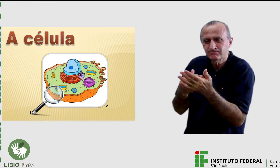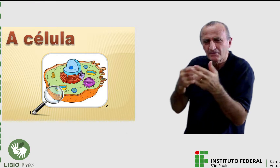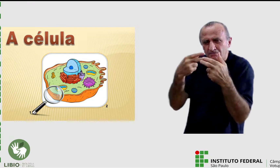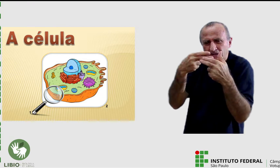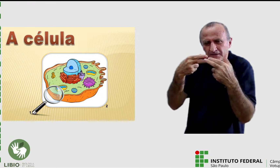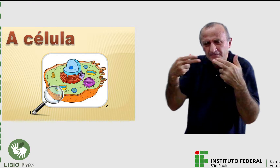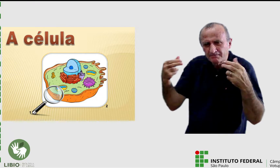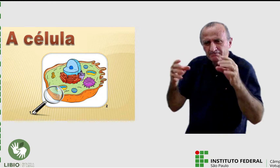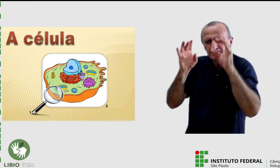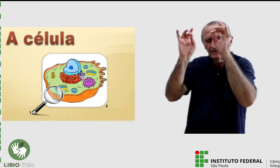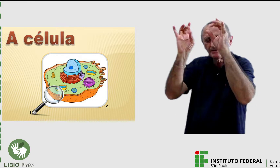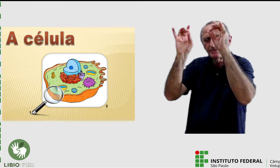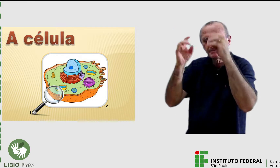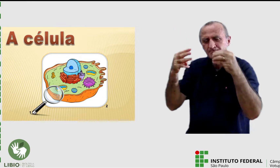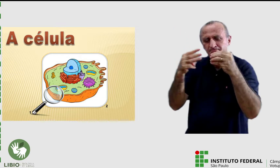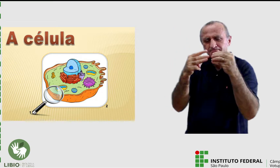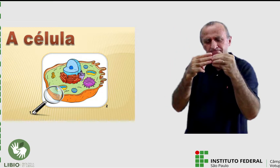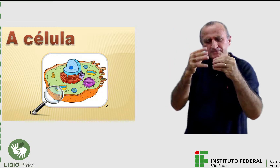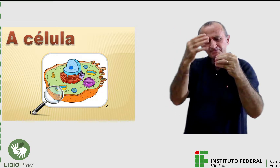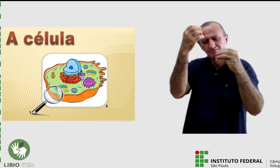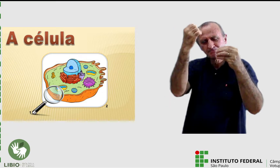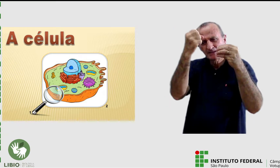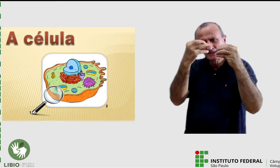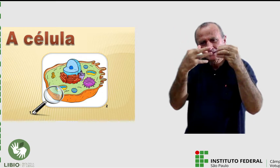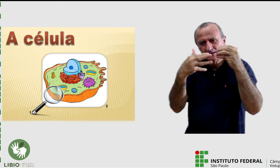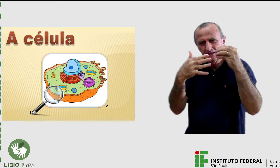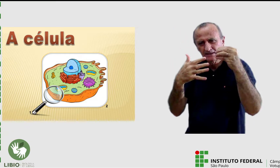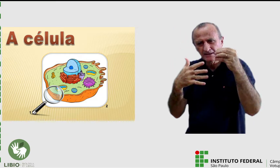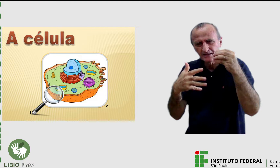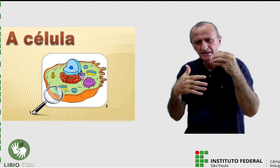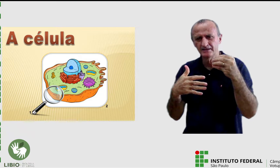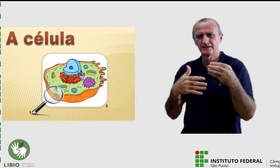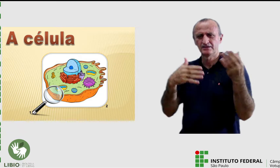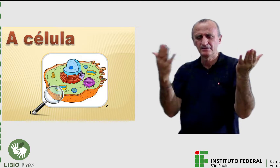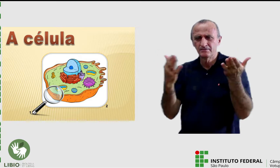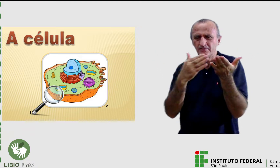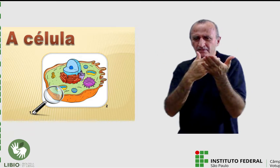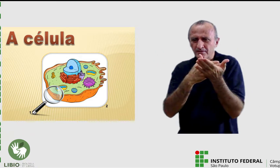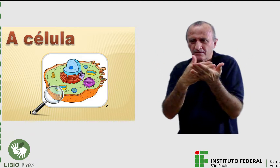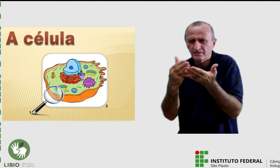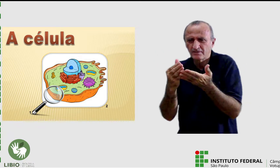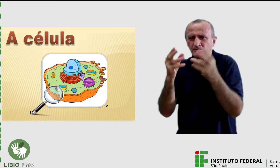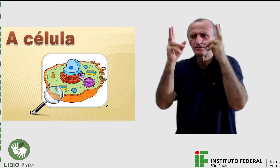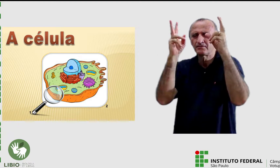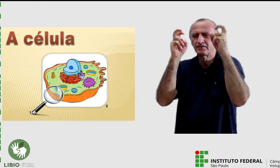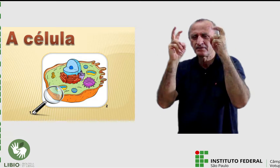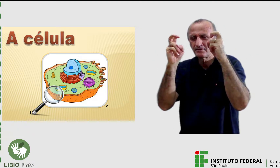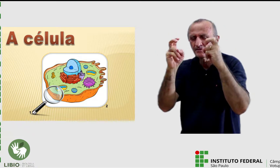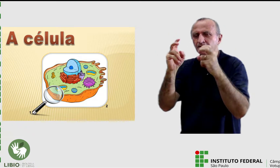os componentes da célula. Na aula de introdução à célula falamos sobre eles,